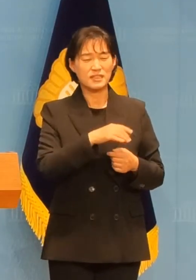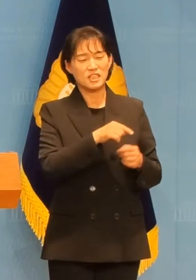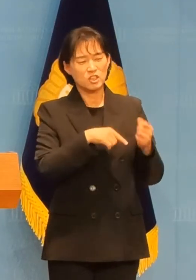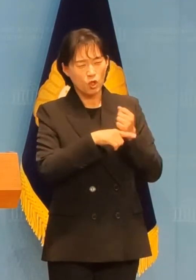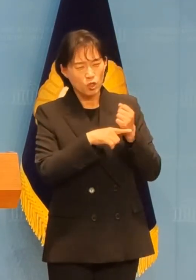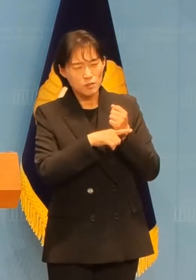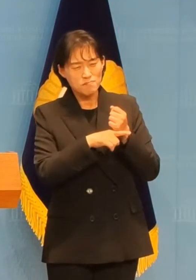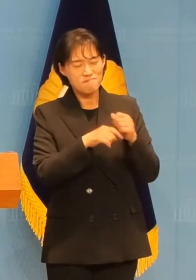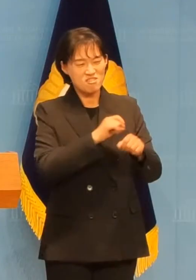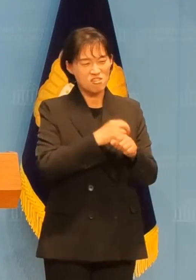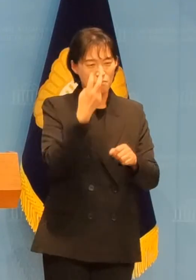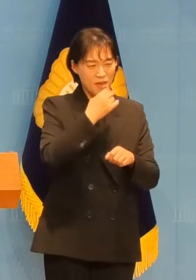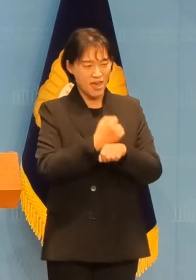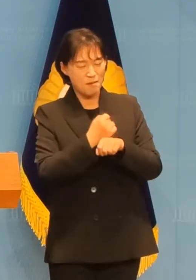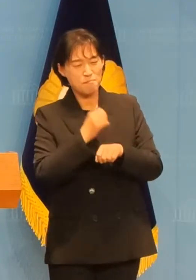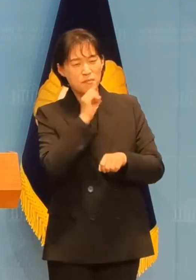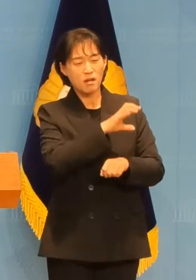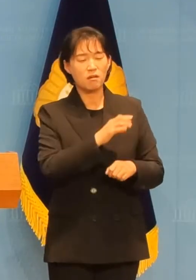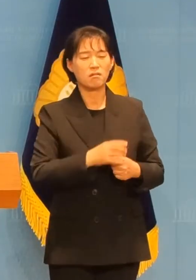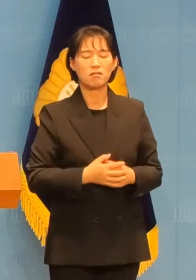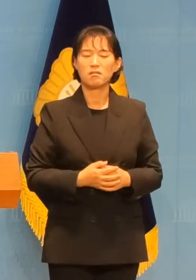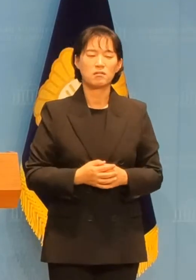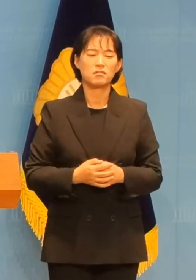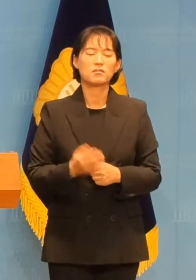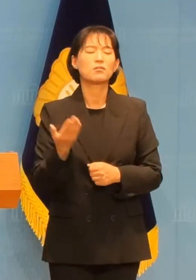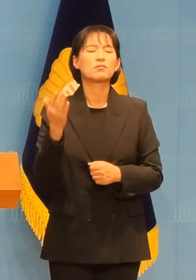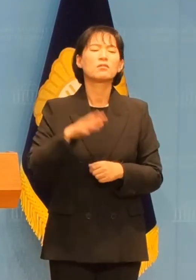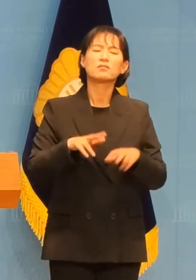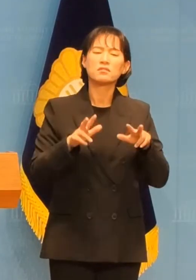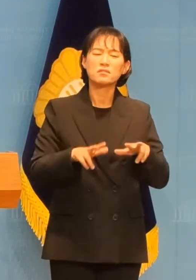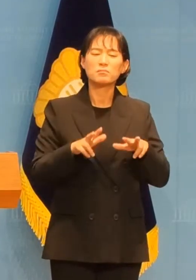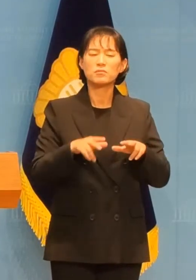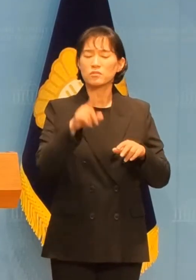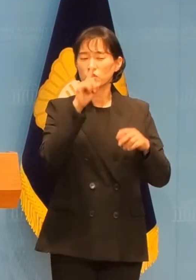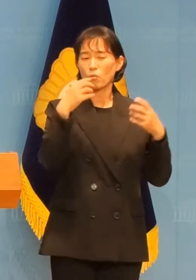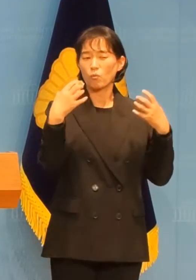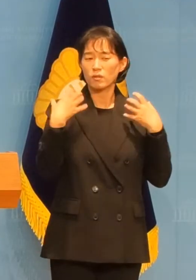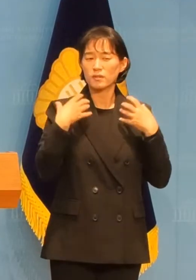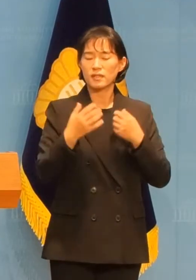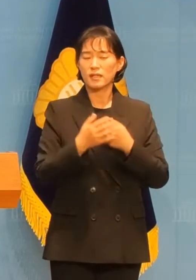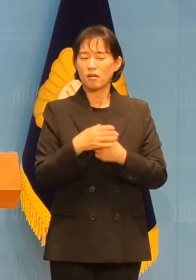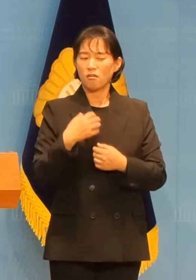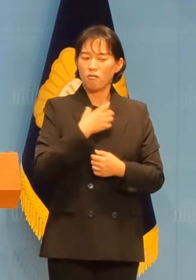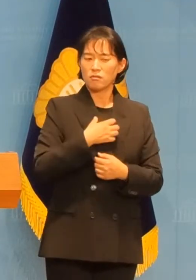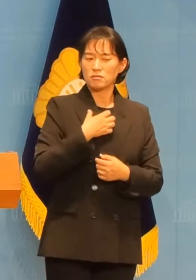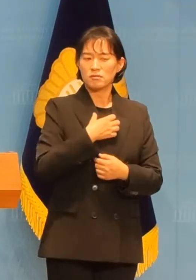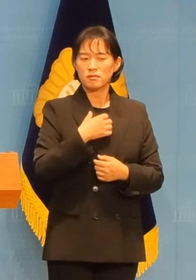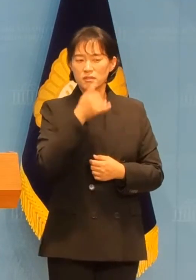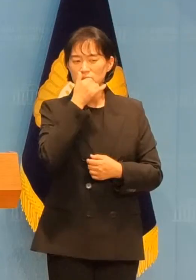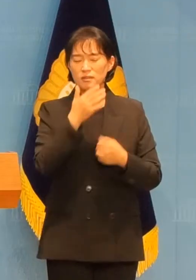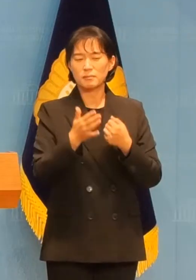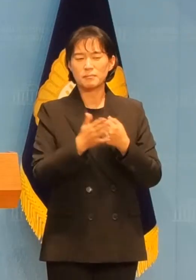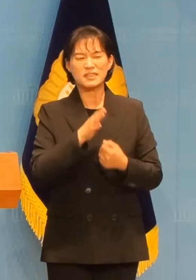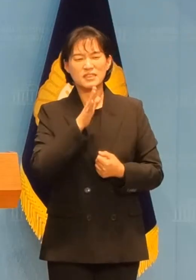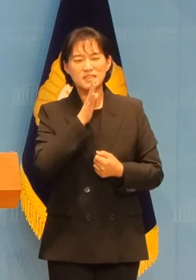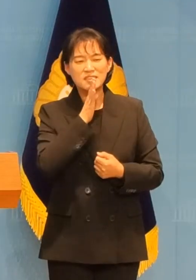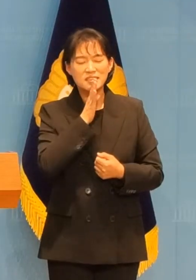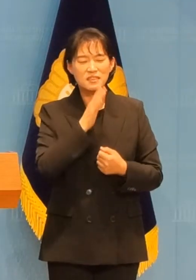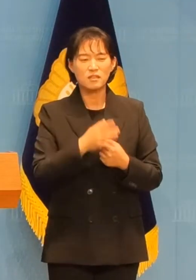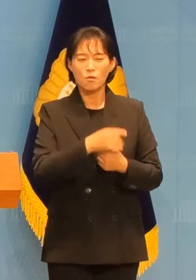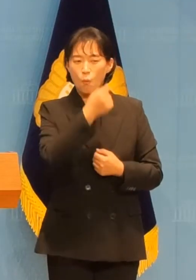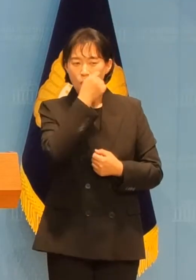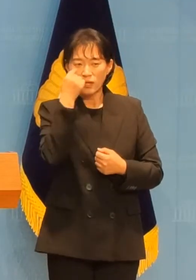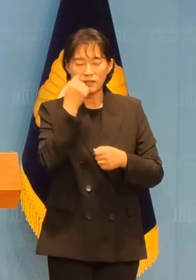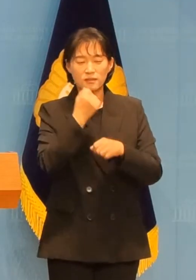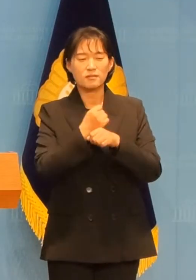특검을 동원하겠다고 외쳤습니다. 그러나 지금은 정권의 불똥이 튈까 두려워 실체적 진실을